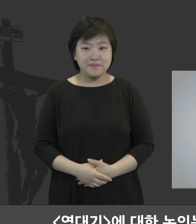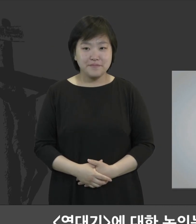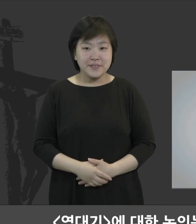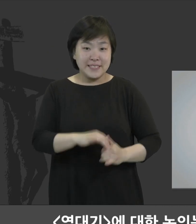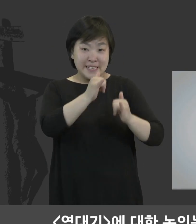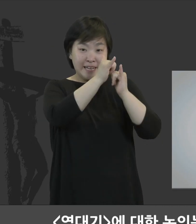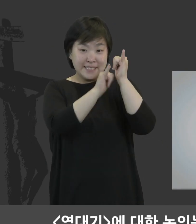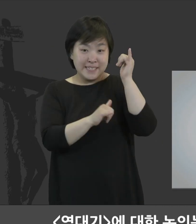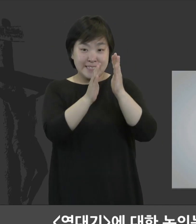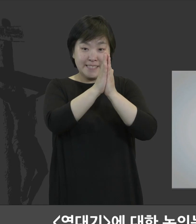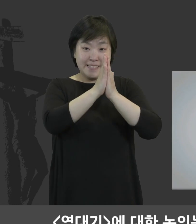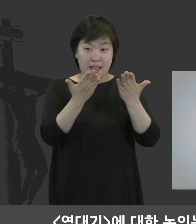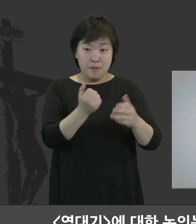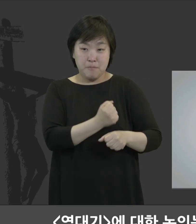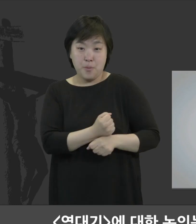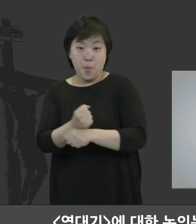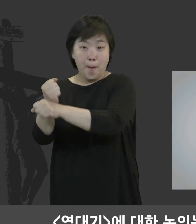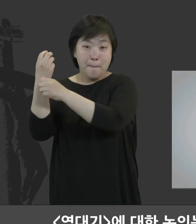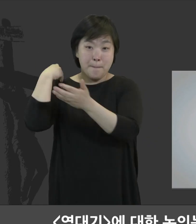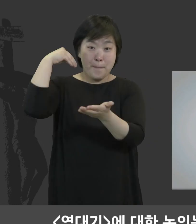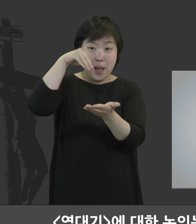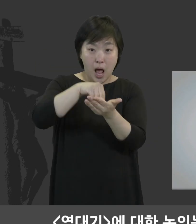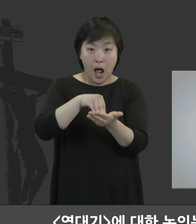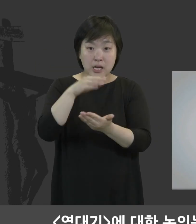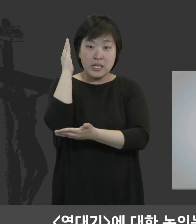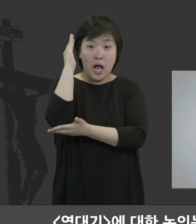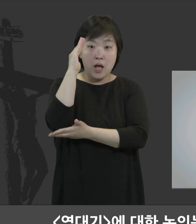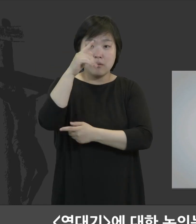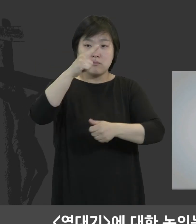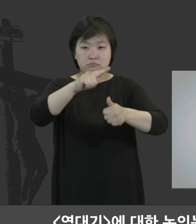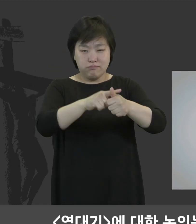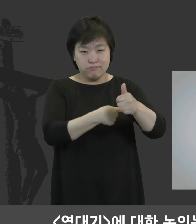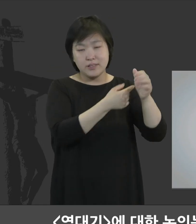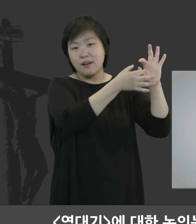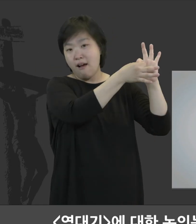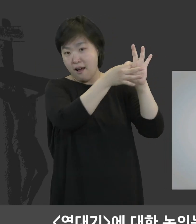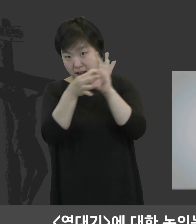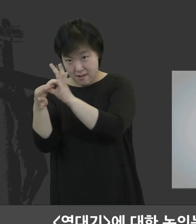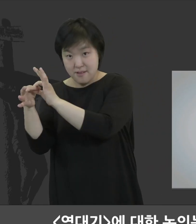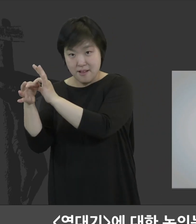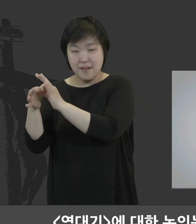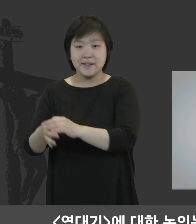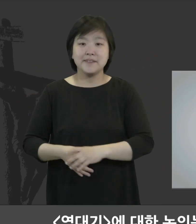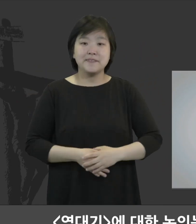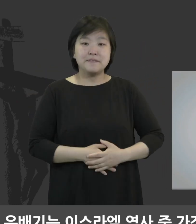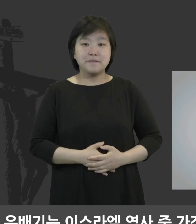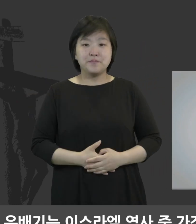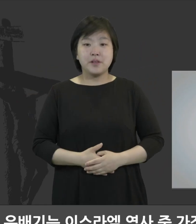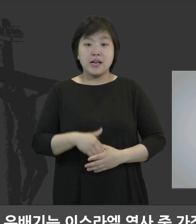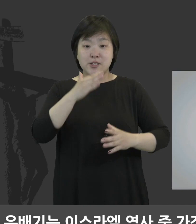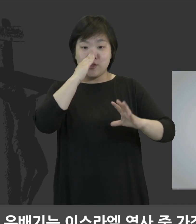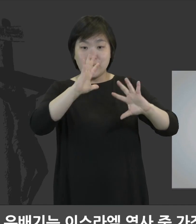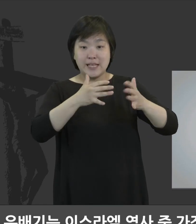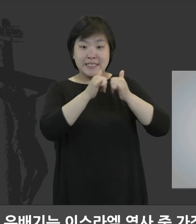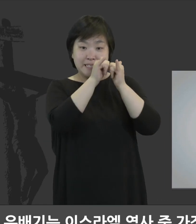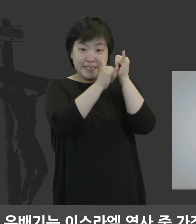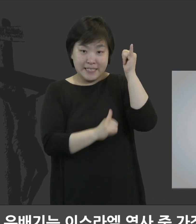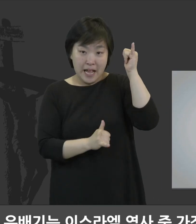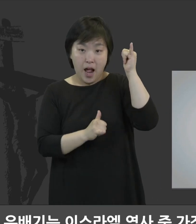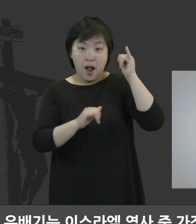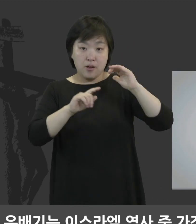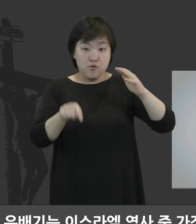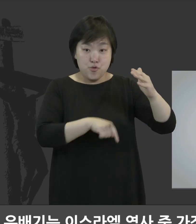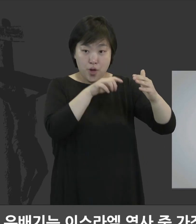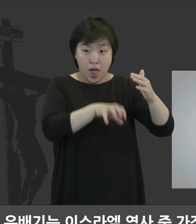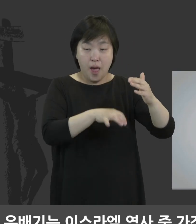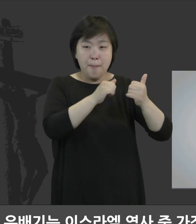역대기에 대한 논의는 자연스럽게 유배기와 그 이후 시기로 이야기가 이어집니다. 유배기는 이스라엘 역사 중